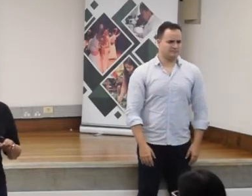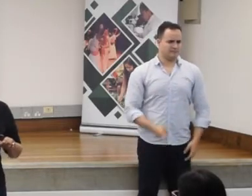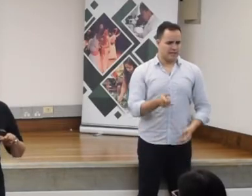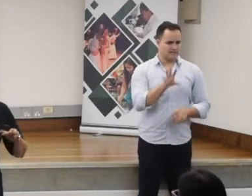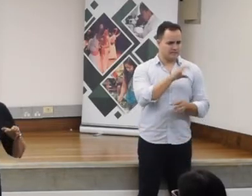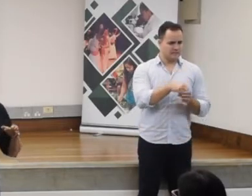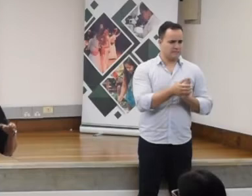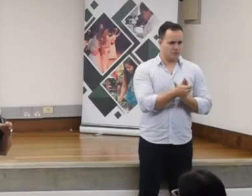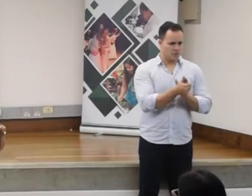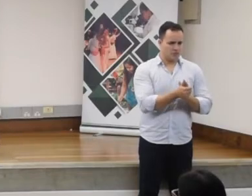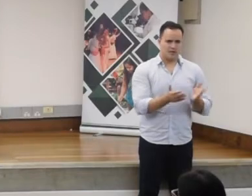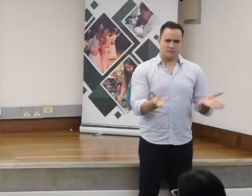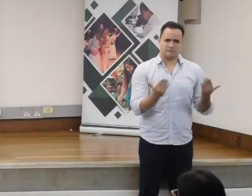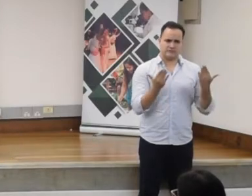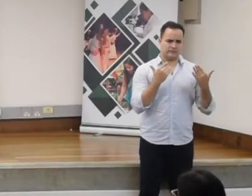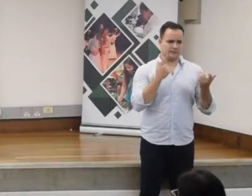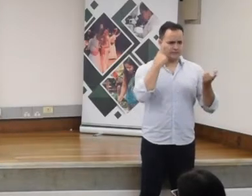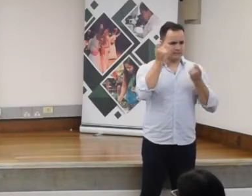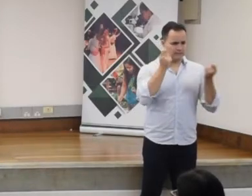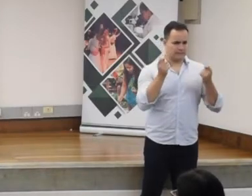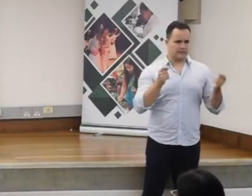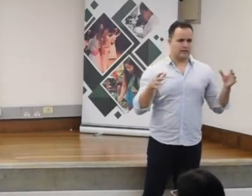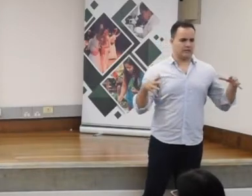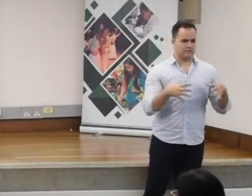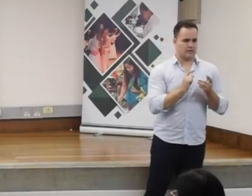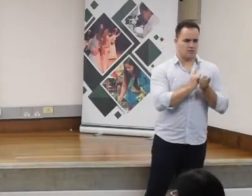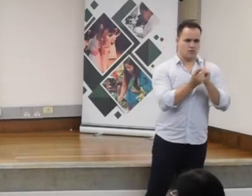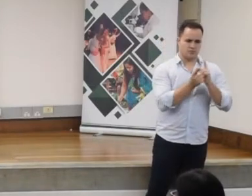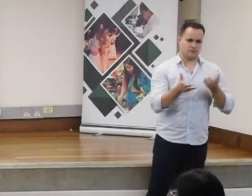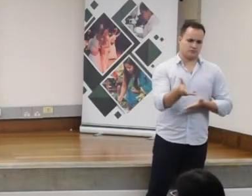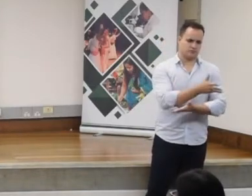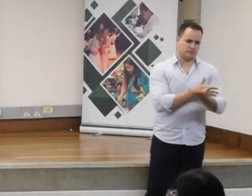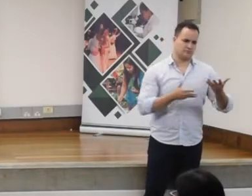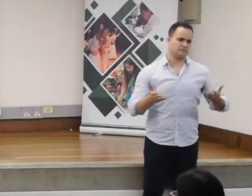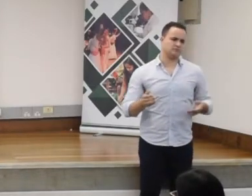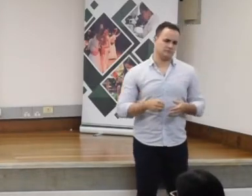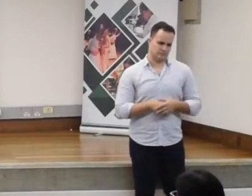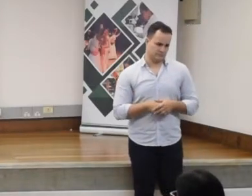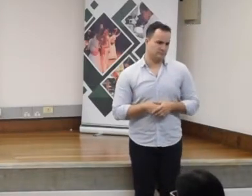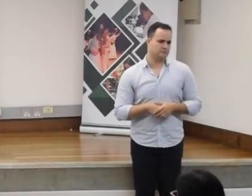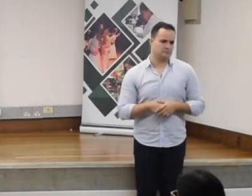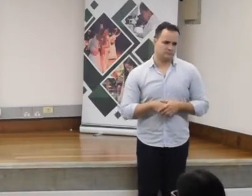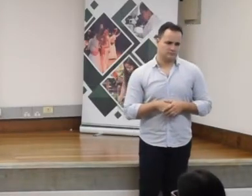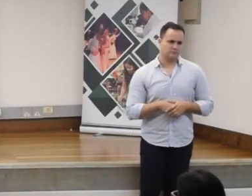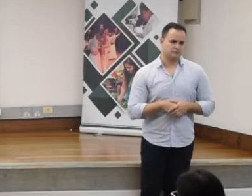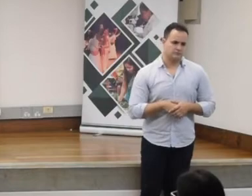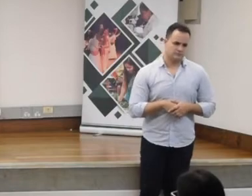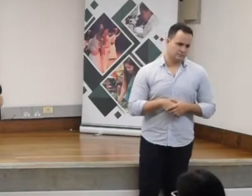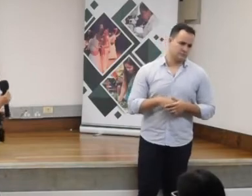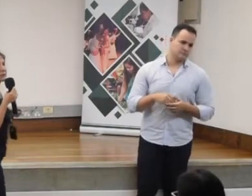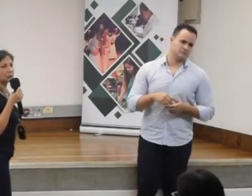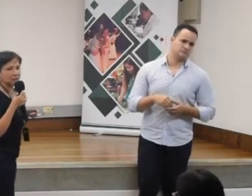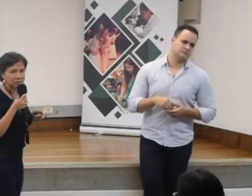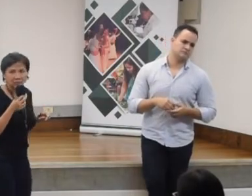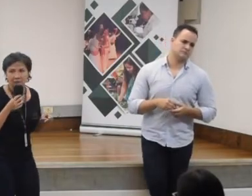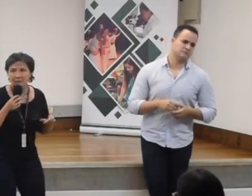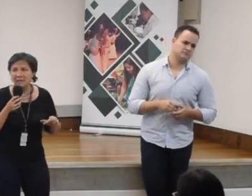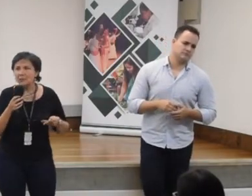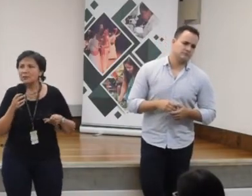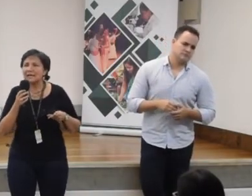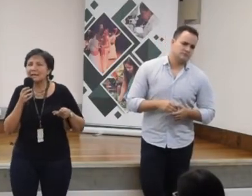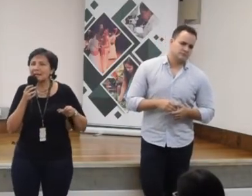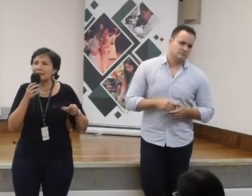julio. Estamos promoviendo que la red se mueva, que los líderes no seamos siempre los mismos, que haya